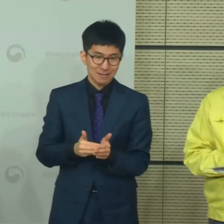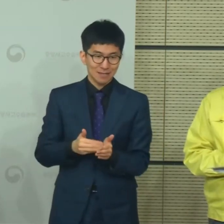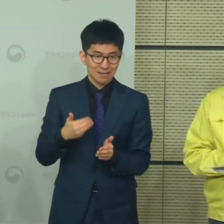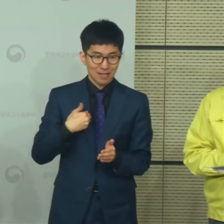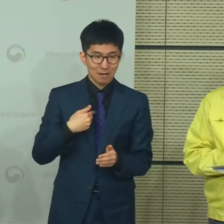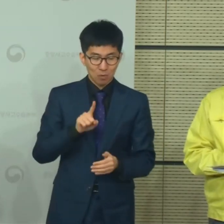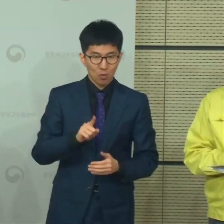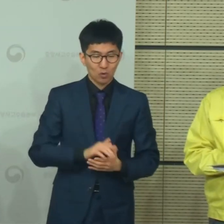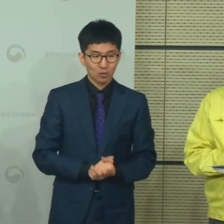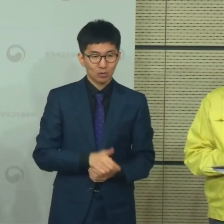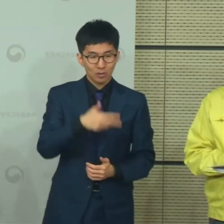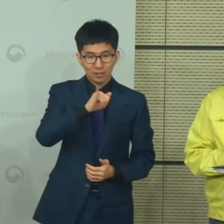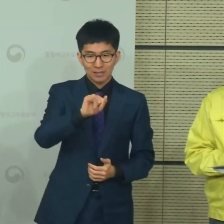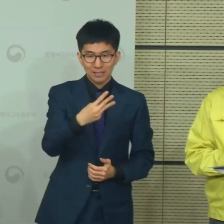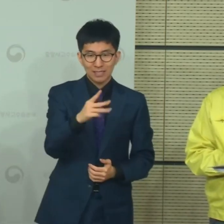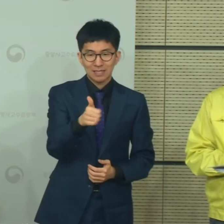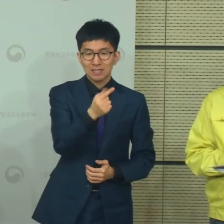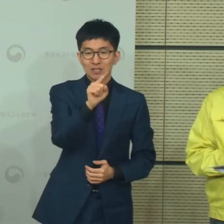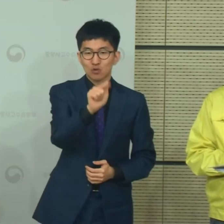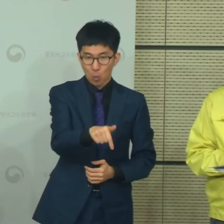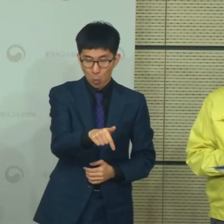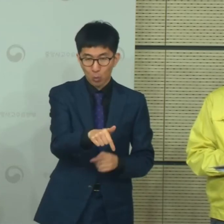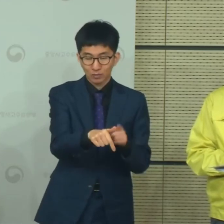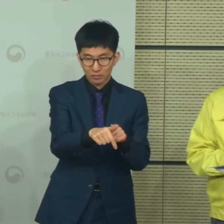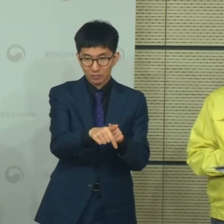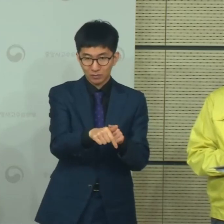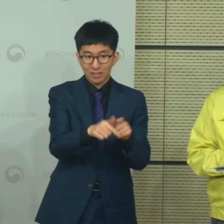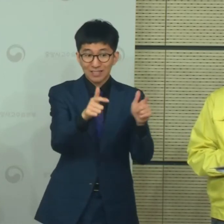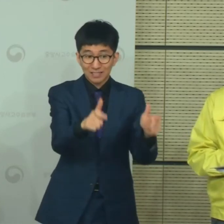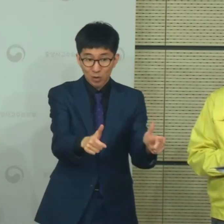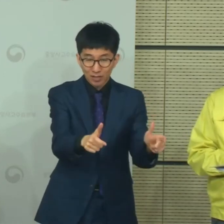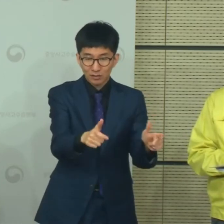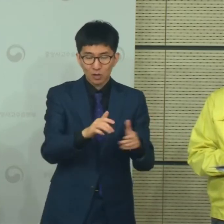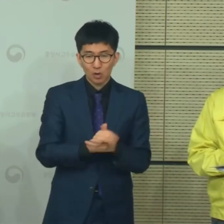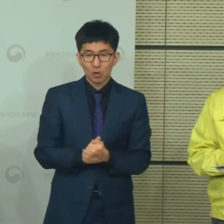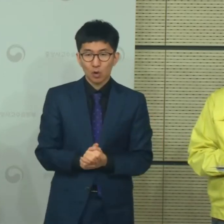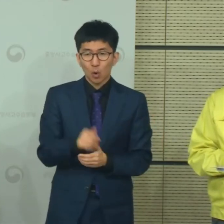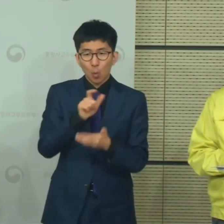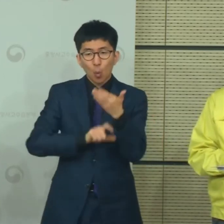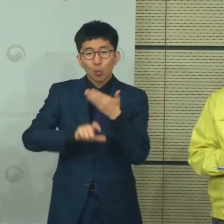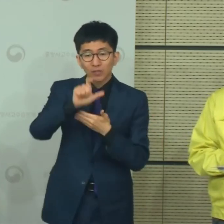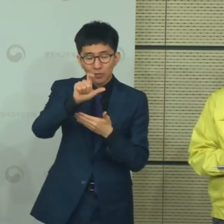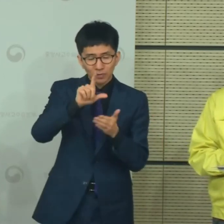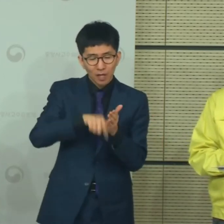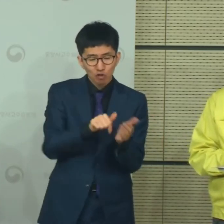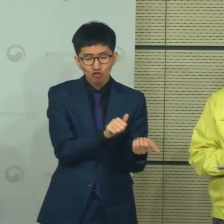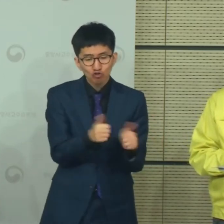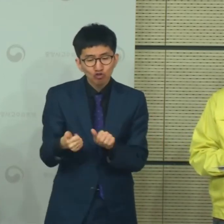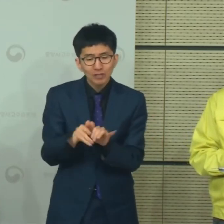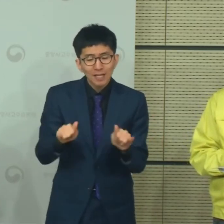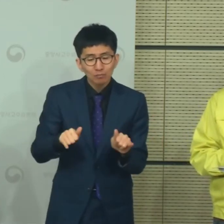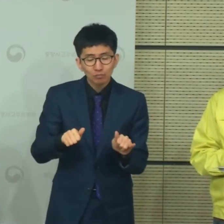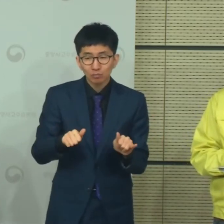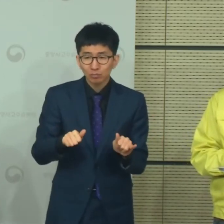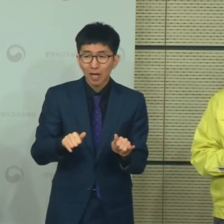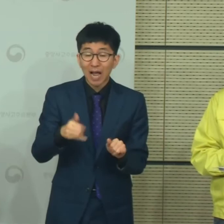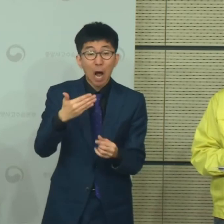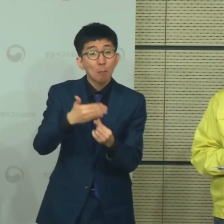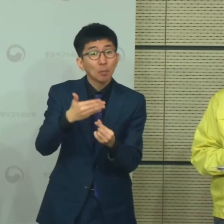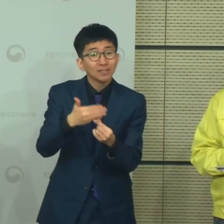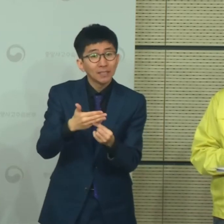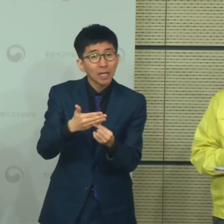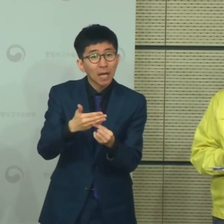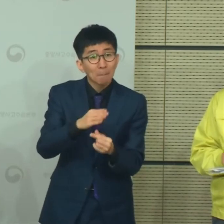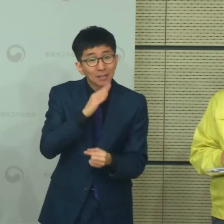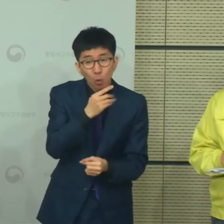아까 칠곡에서 60대 여성 사망자 그게 질본에 오전 사망자 발표에 안 들어갔는데 아홉 번째 사망자 공식 확인된 거 맞는지 확인 좀